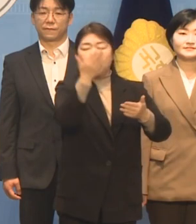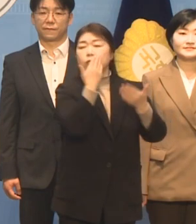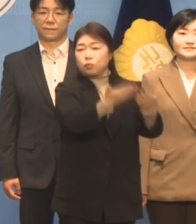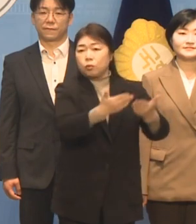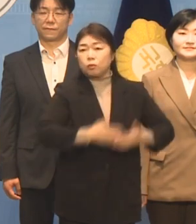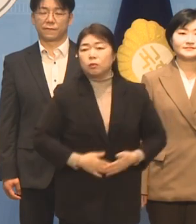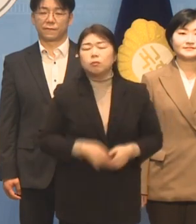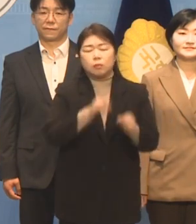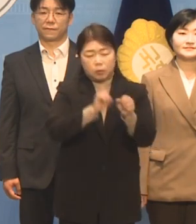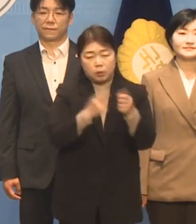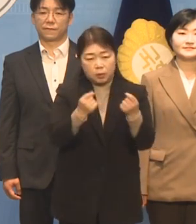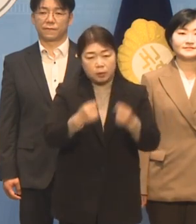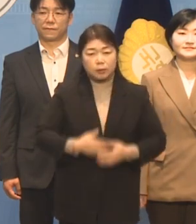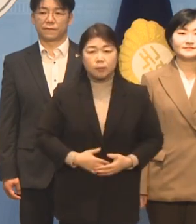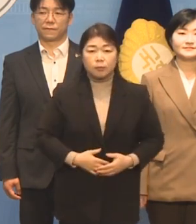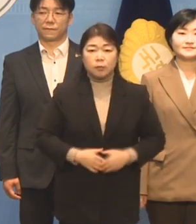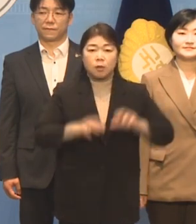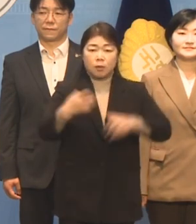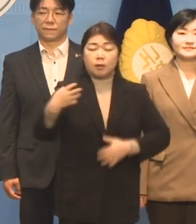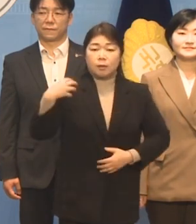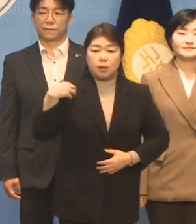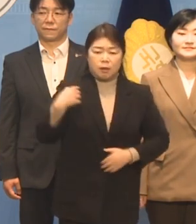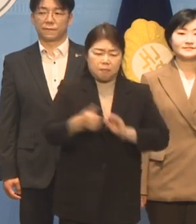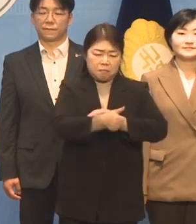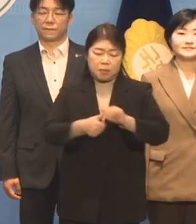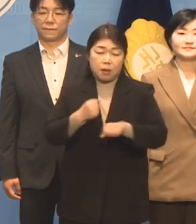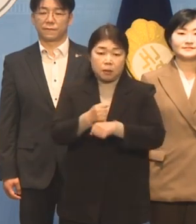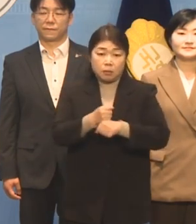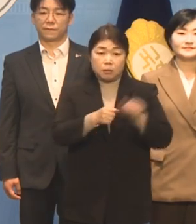책임을 회피하는 민생은 가짜 민생입니다.